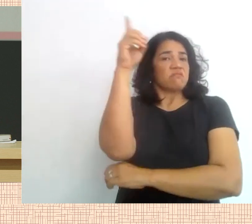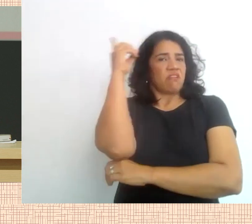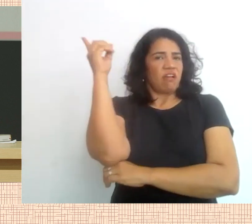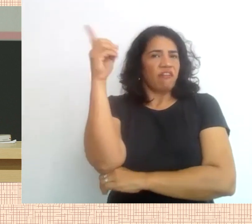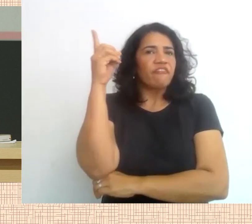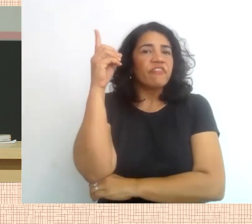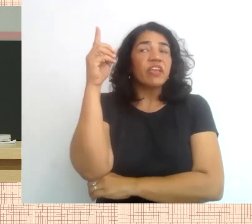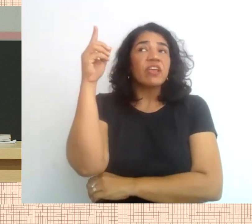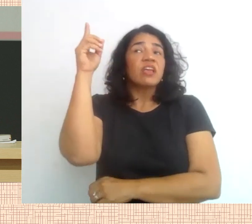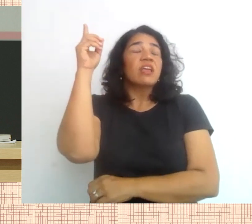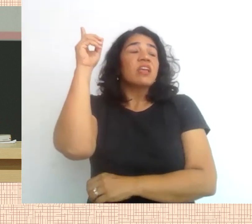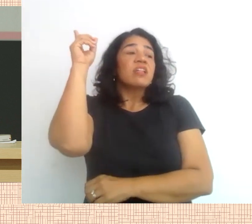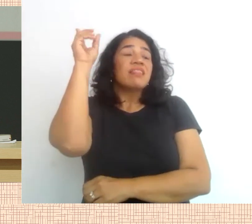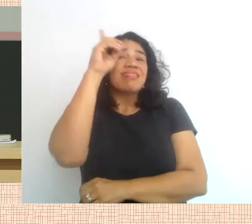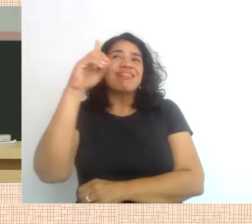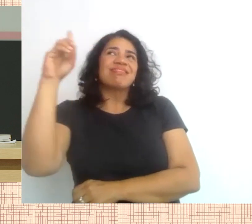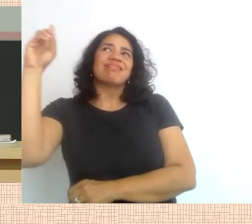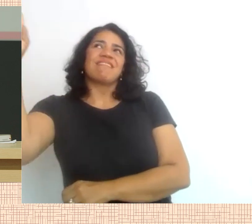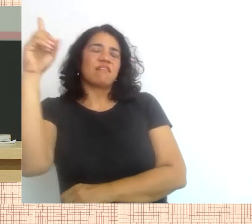Precisa conhecer o coração